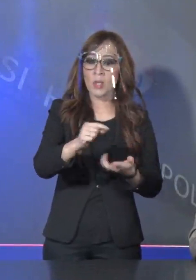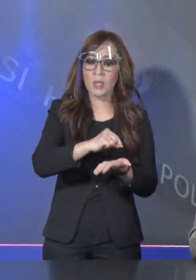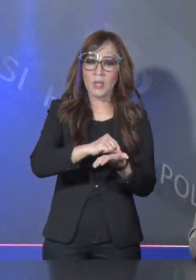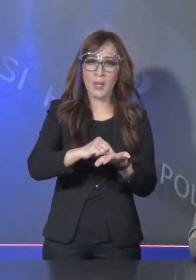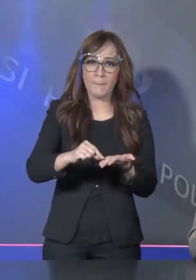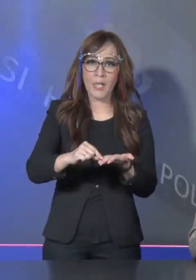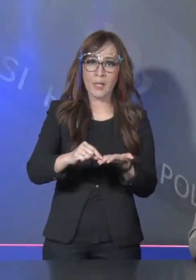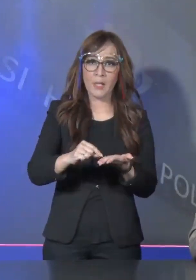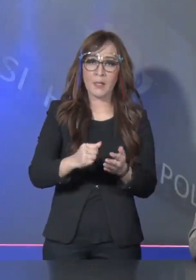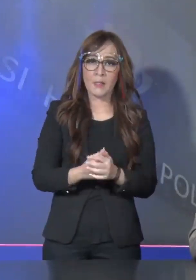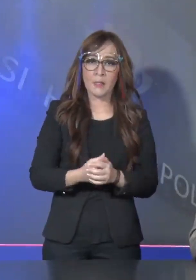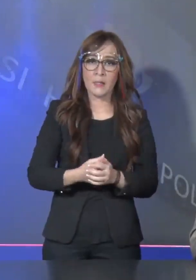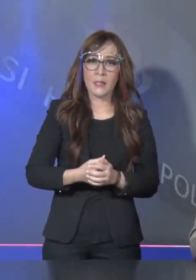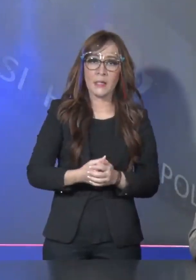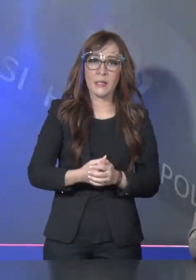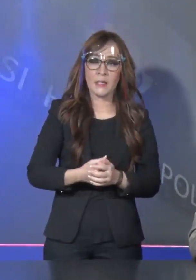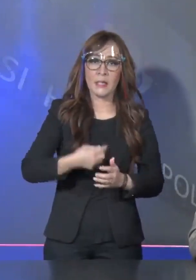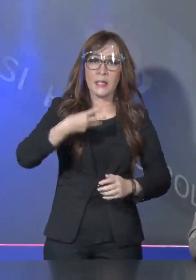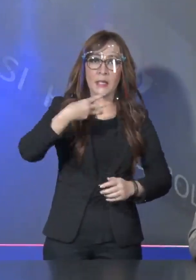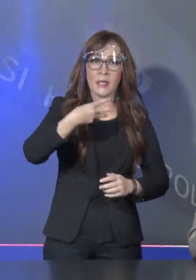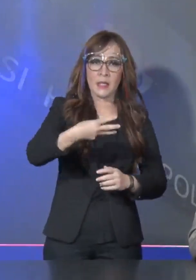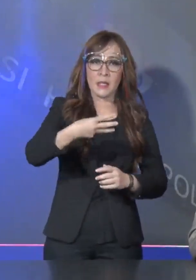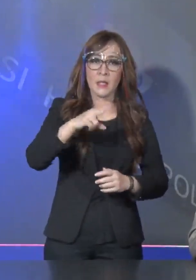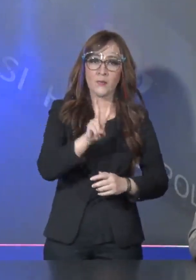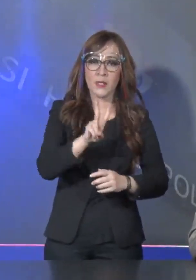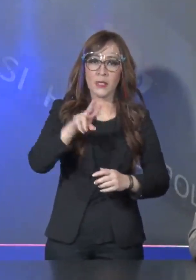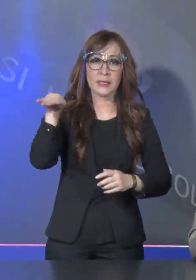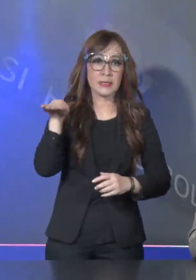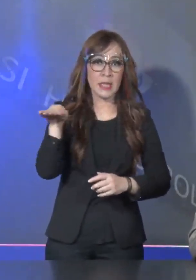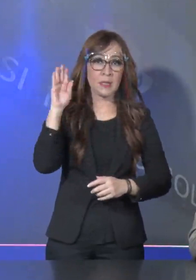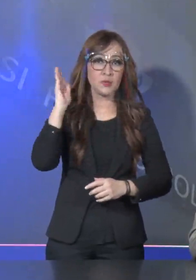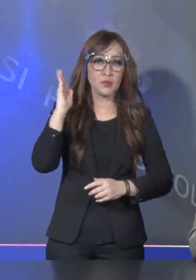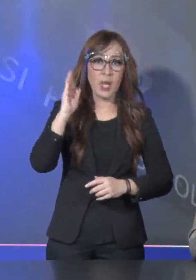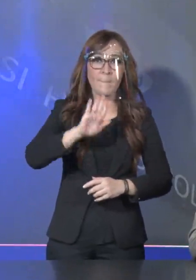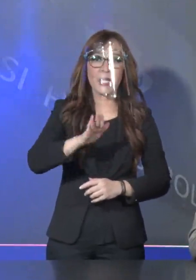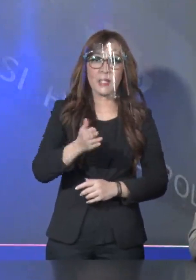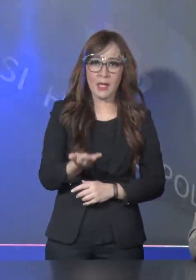nama EVJ, itu telah meninggal dunia